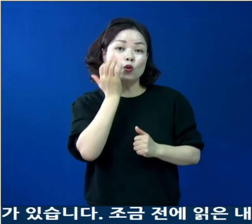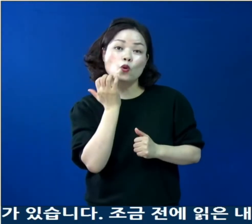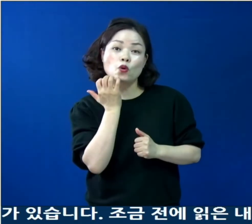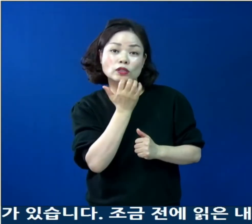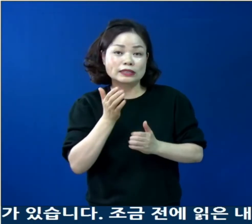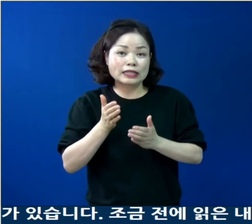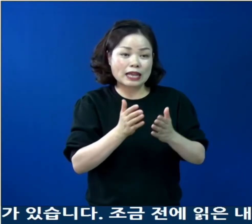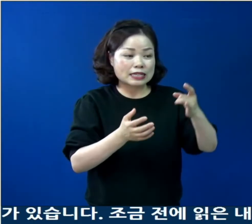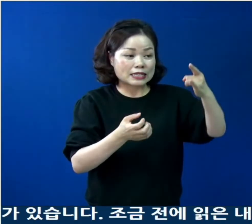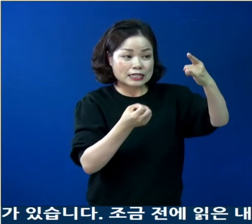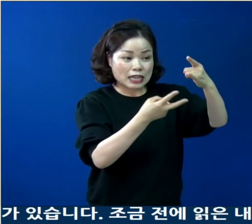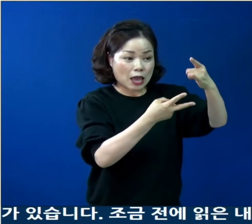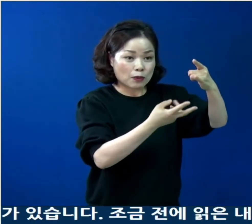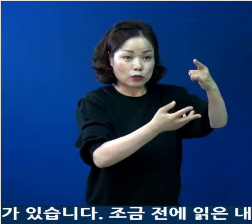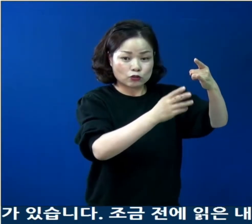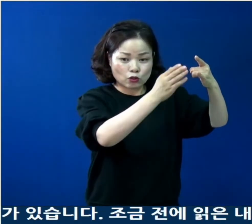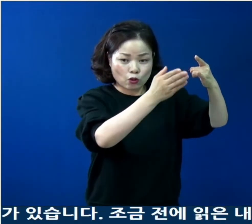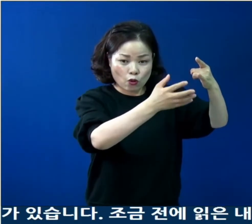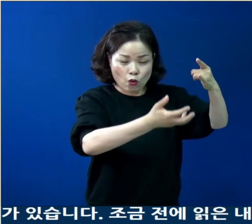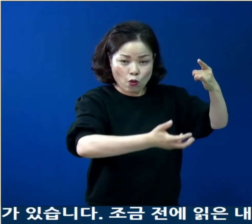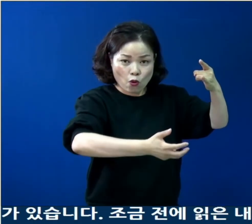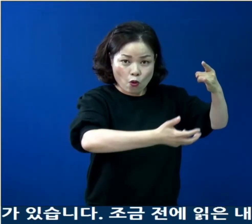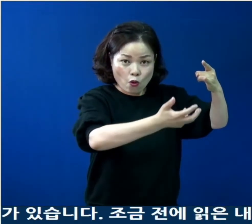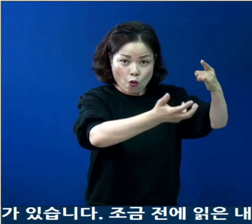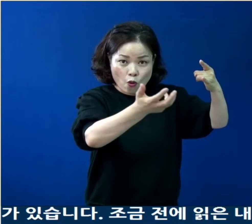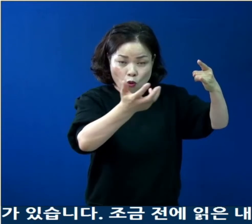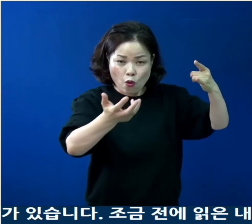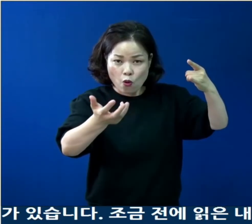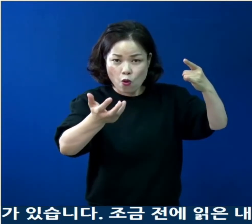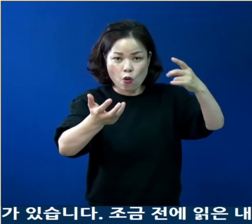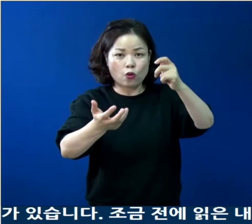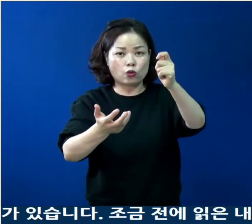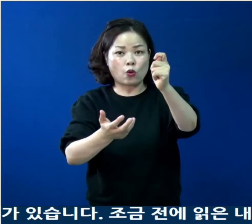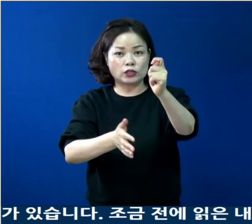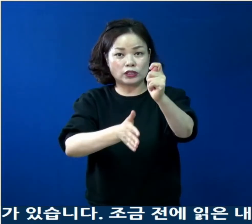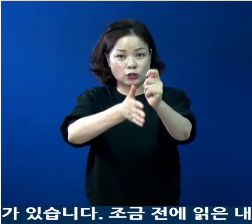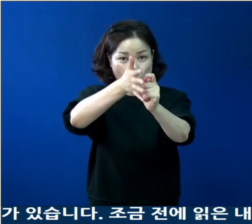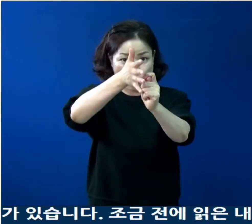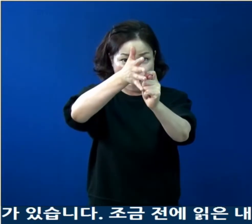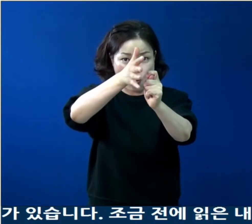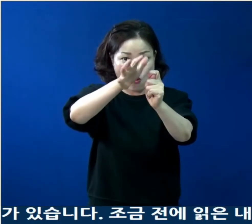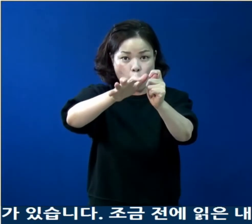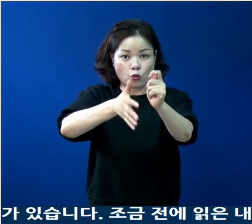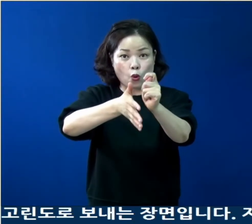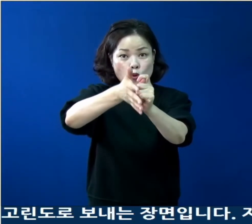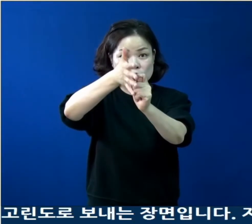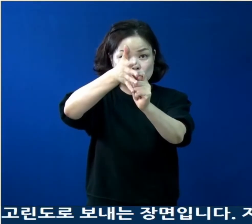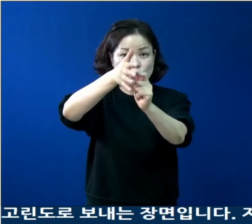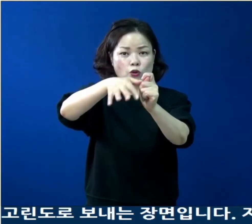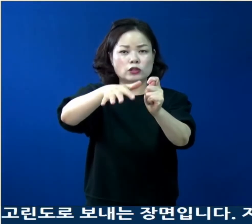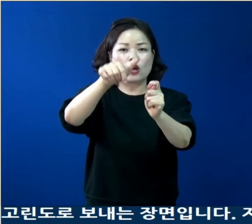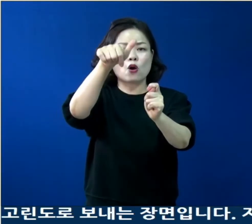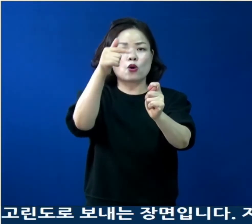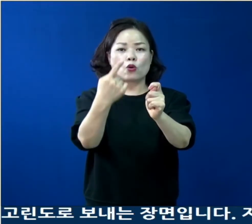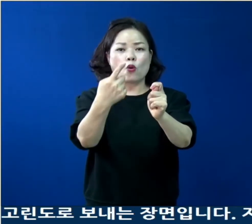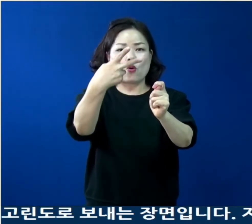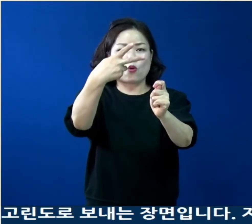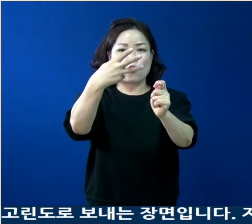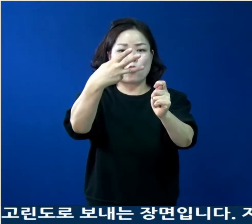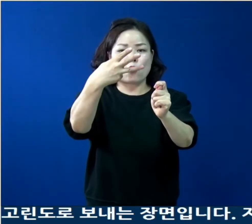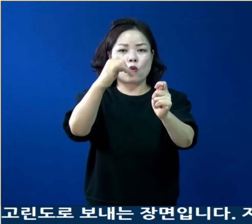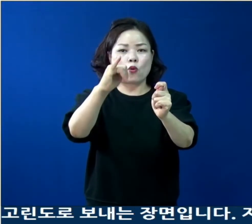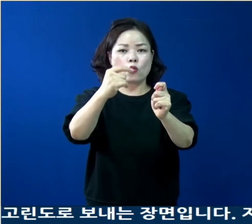선으로 에베소에 있다가 쭉 둘러가지고 고린도로 갔죠? 고린도로 갔습니다. 이